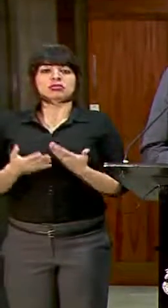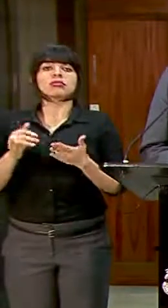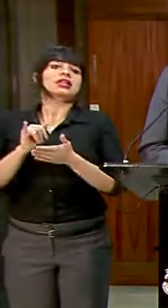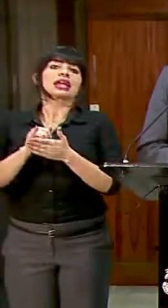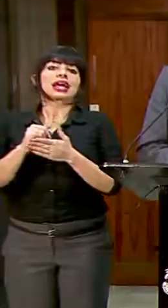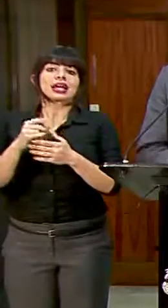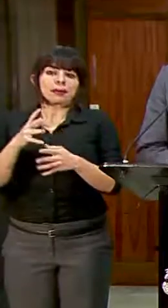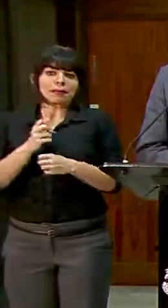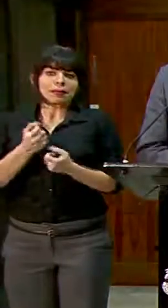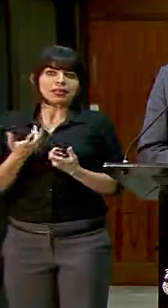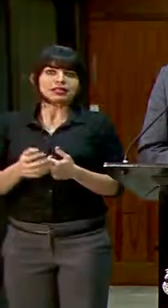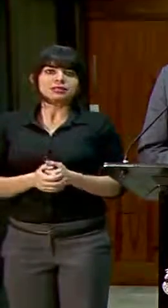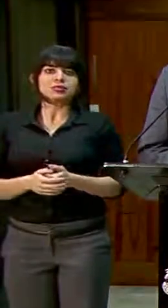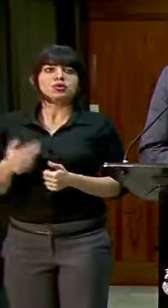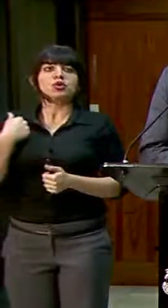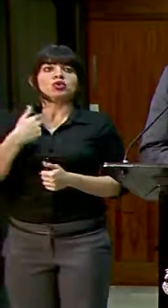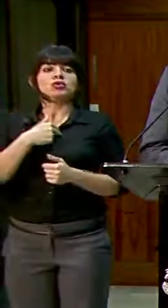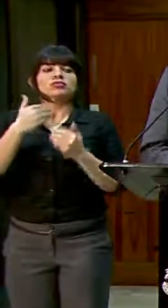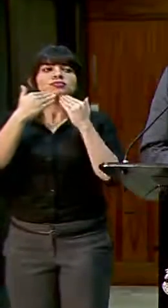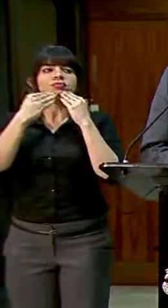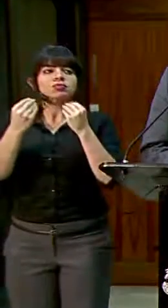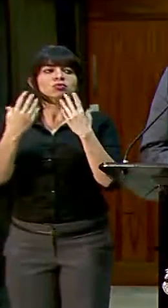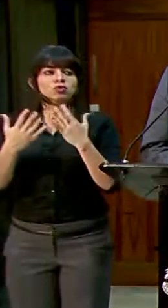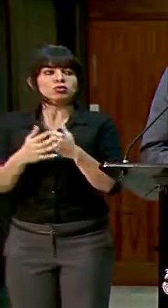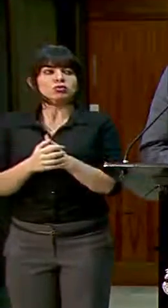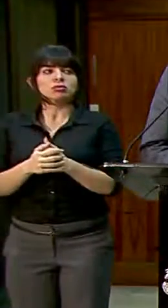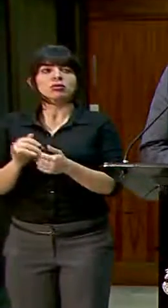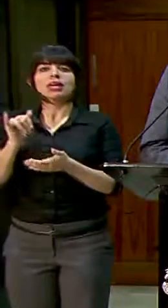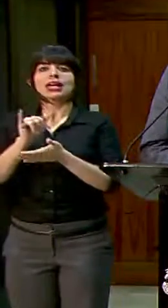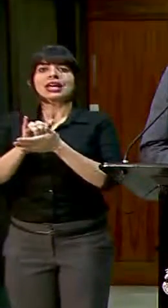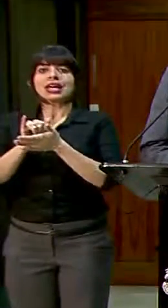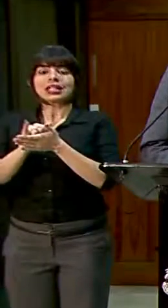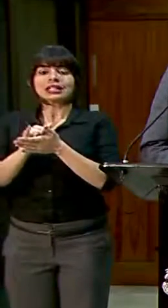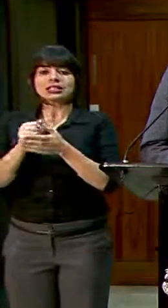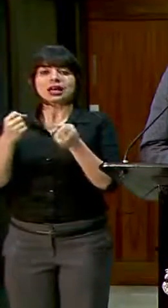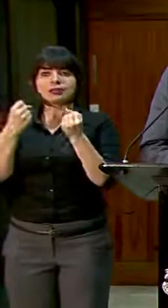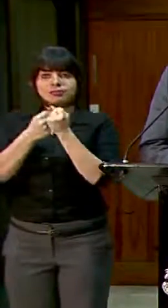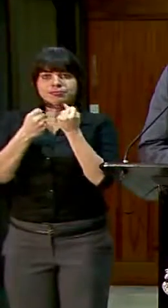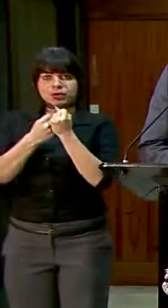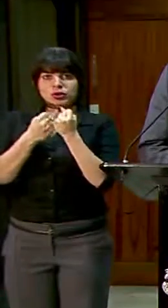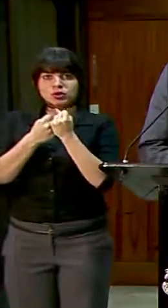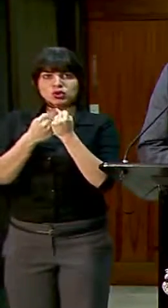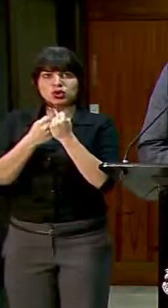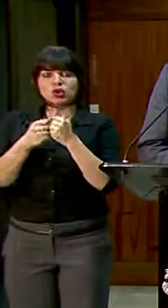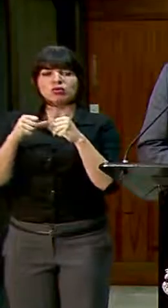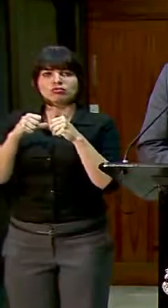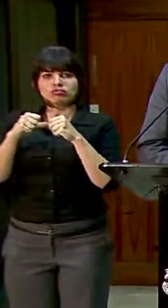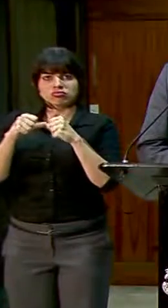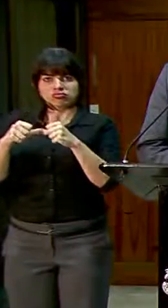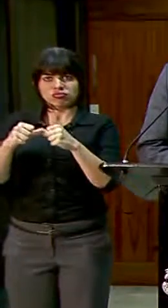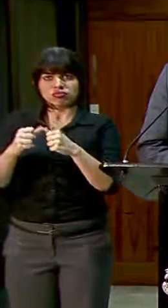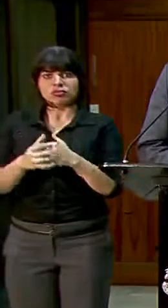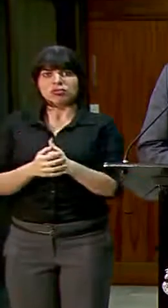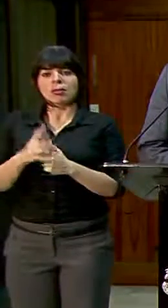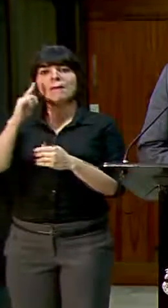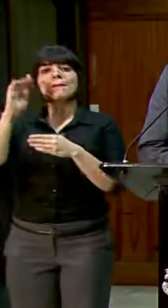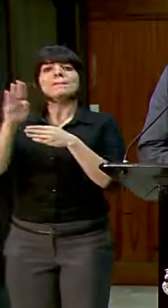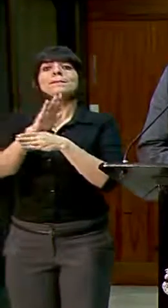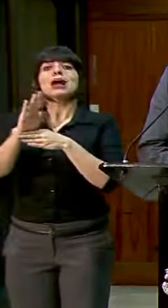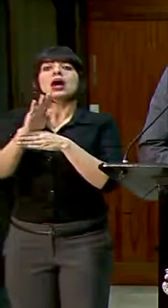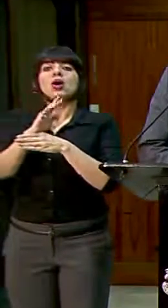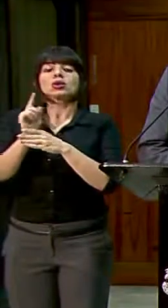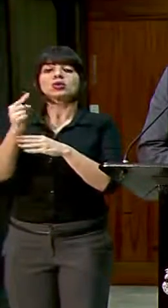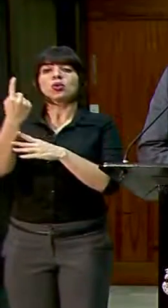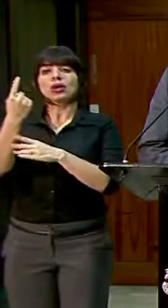que ameritan. Nosotros agradecemos mucho que ese apoyo se mantenga, pues el banco es una de